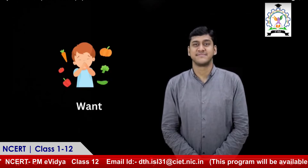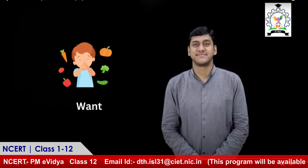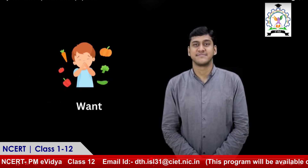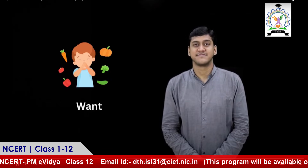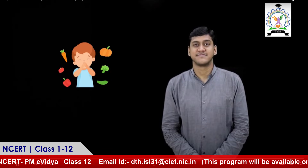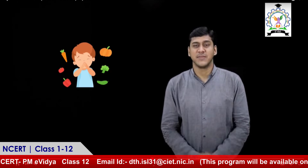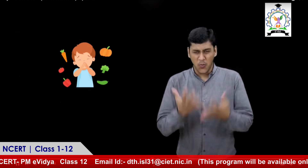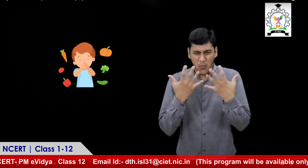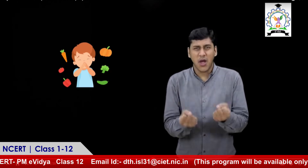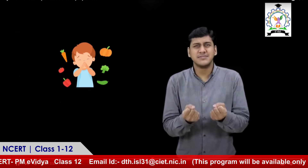चाहना,